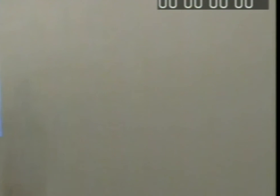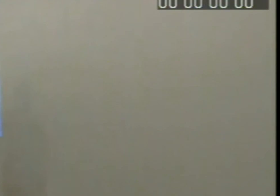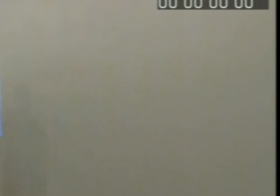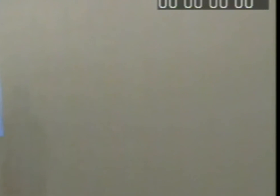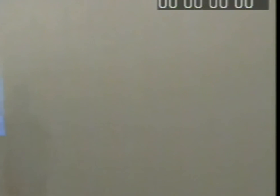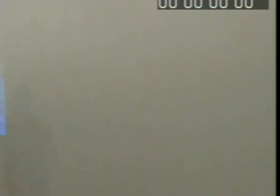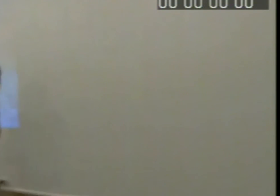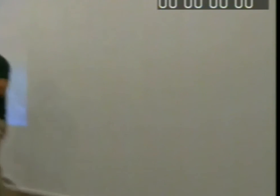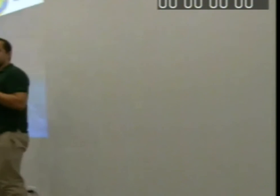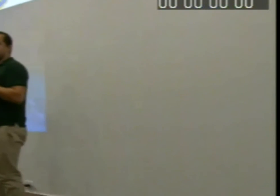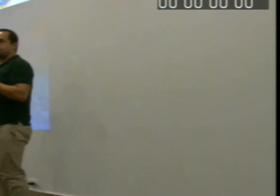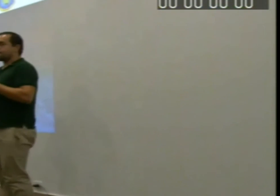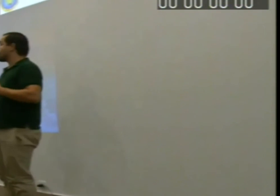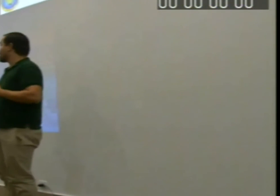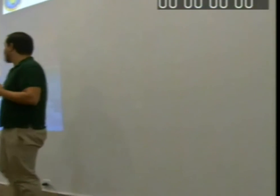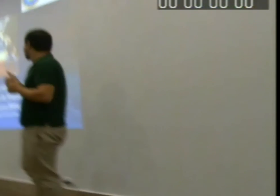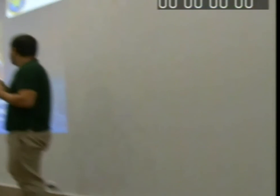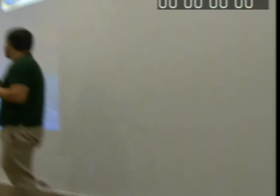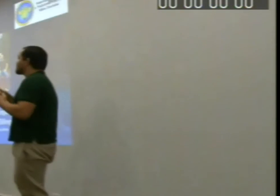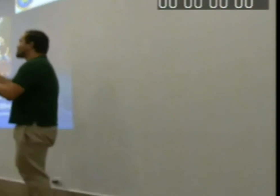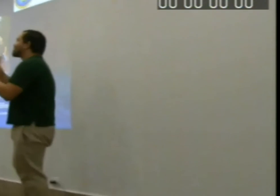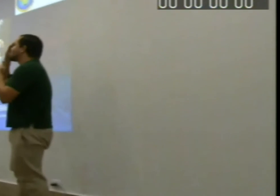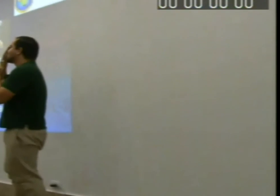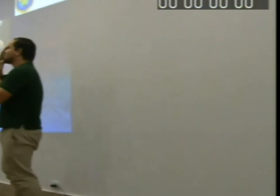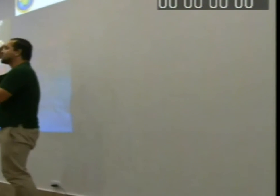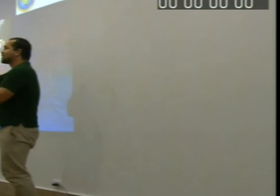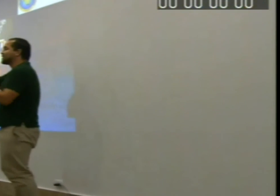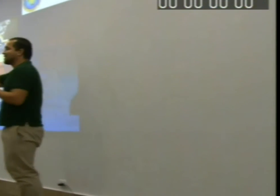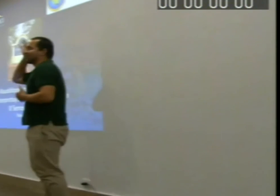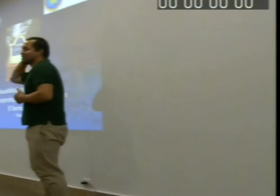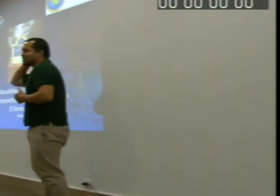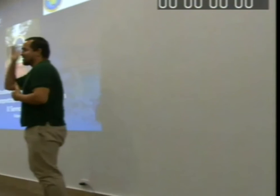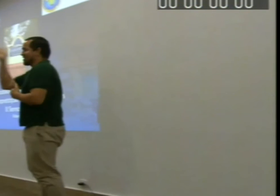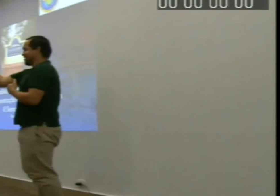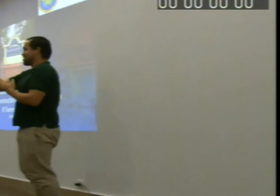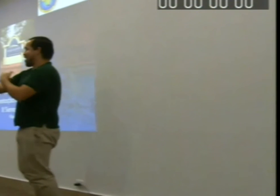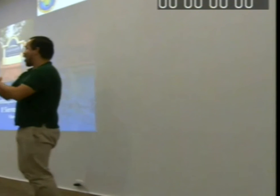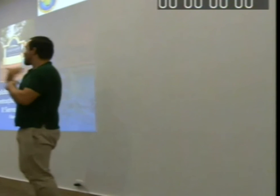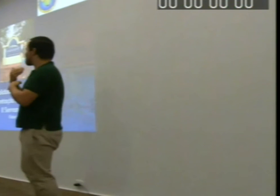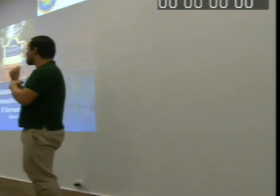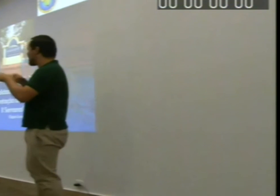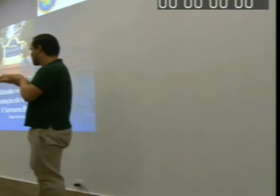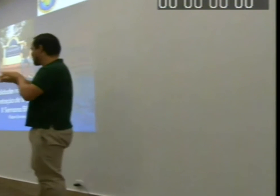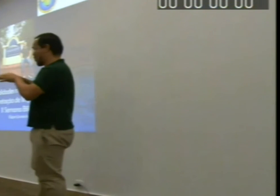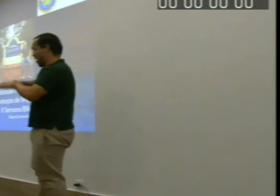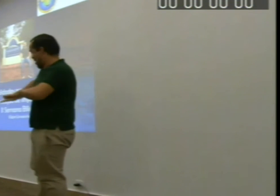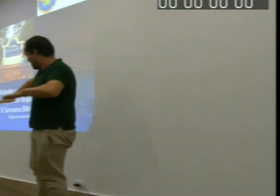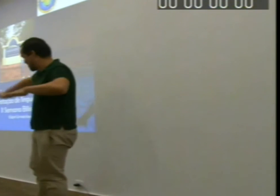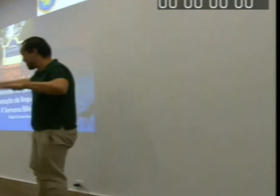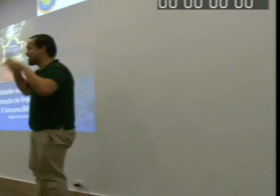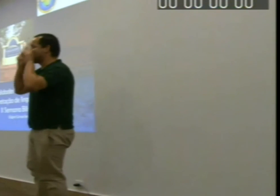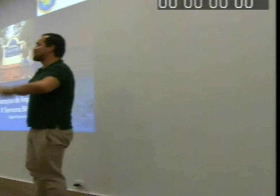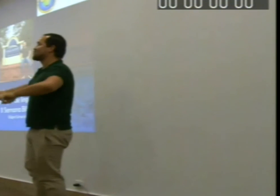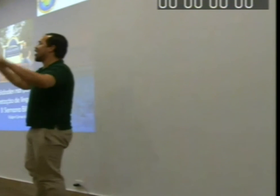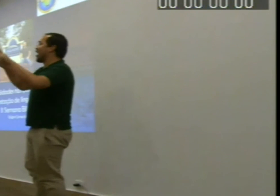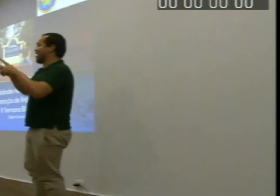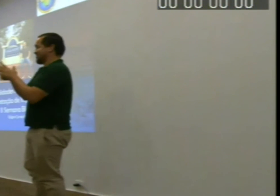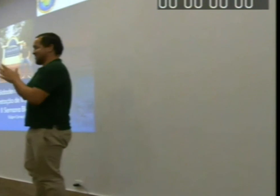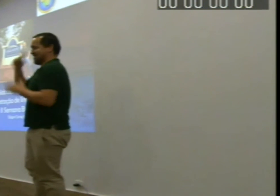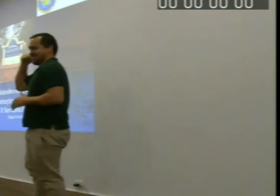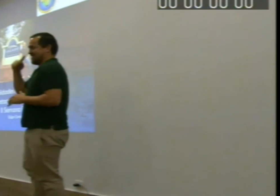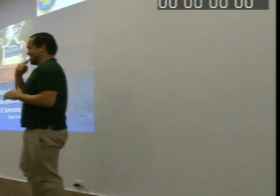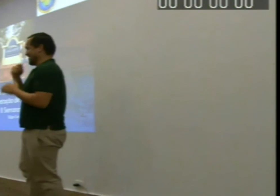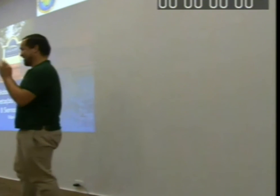isso OK OK vamos lá Obrigada Shirley por me ajudar a organizar esse